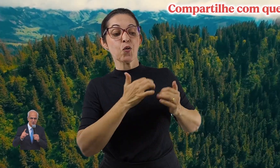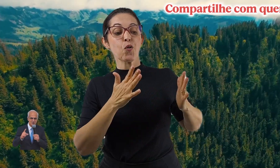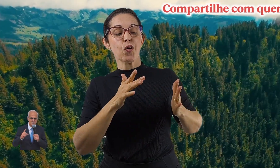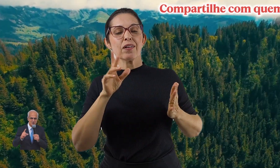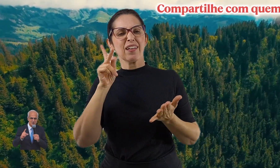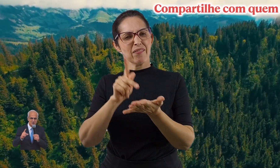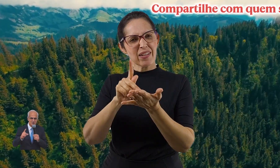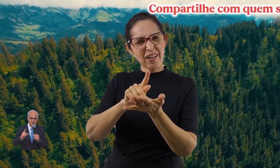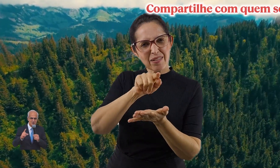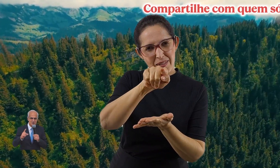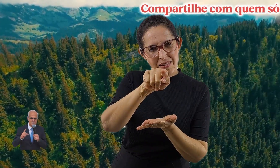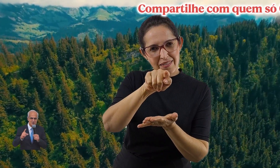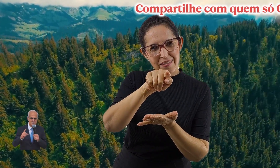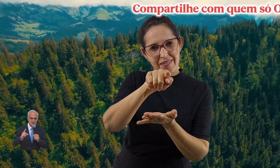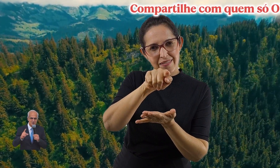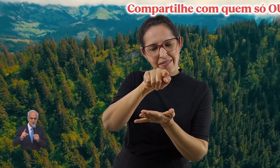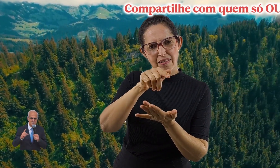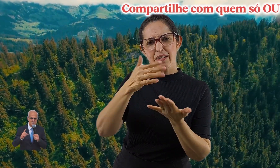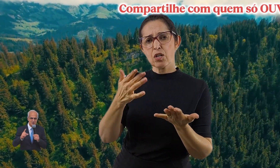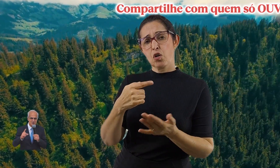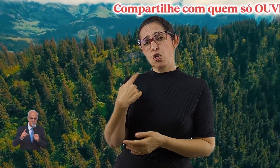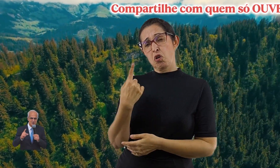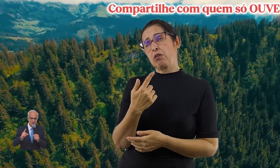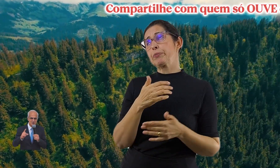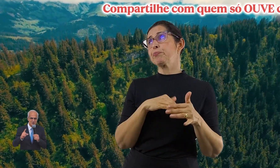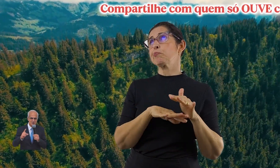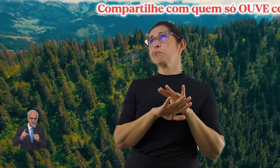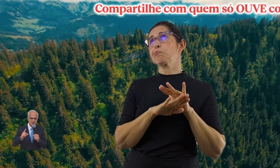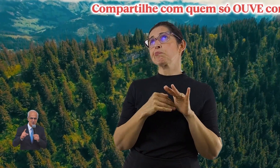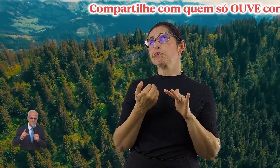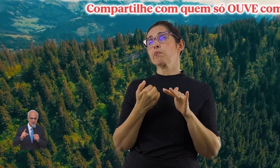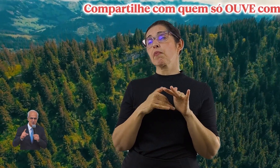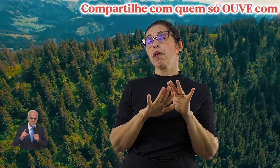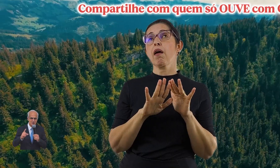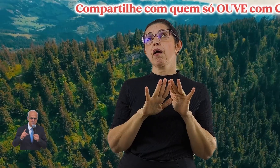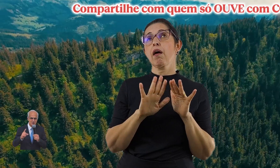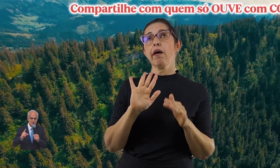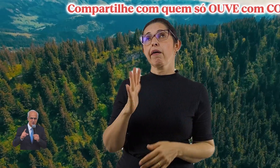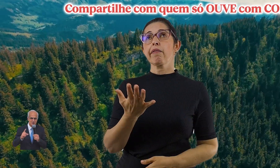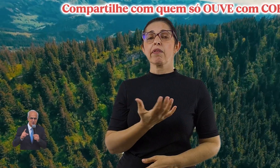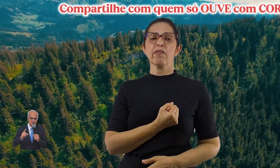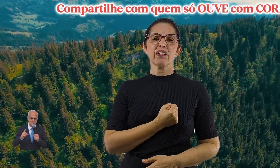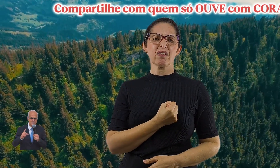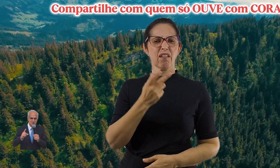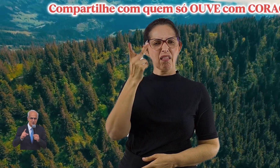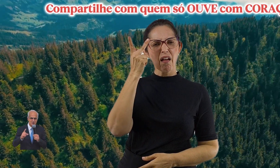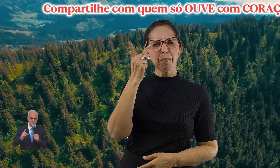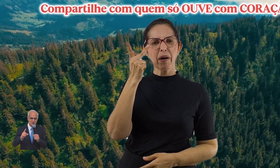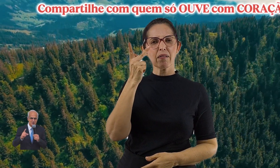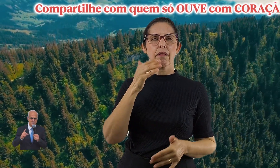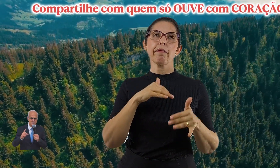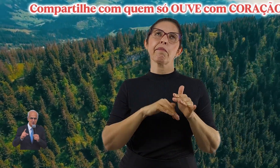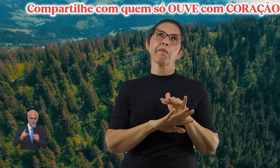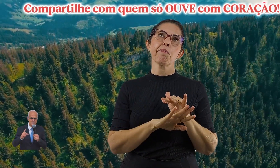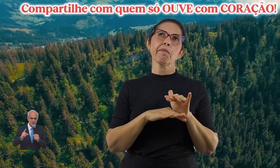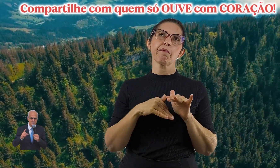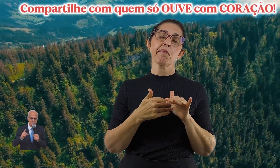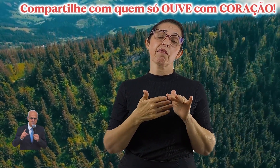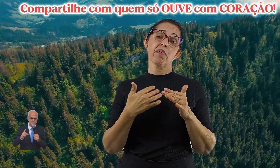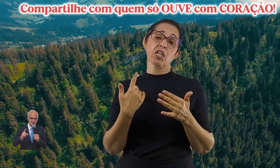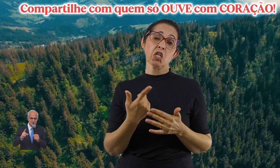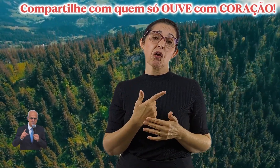verdade para nós, irmãos. Ou nós nos acostumamos com aquilo que nós chamamos de salvação, e ainda que estejamos